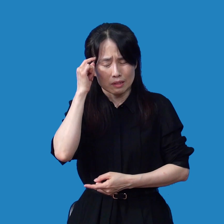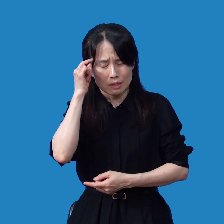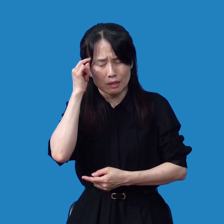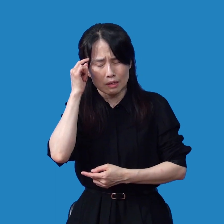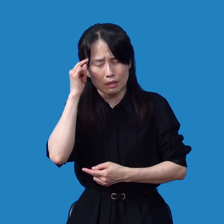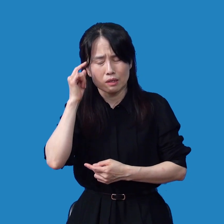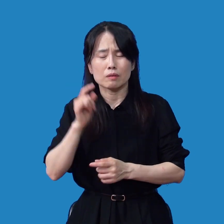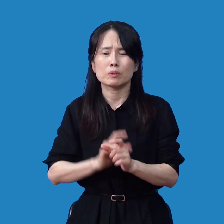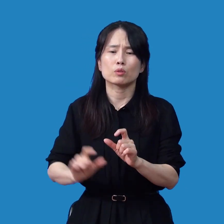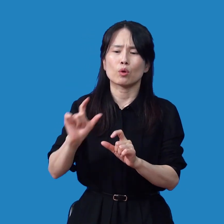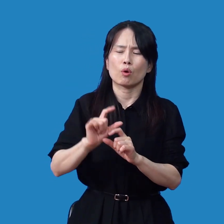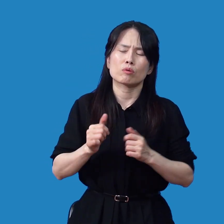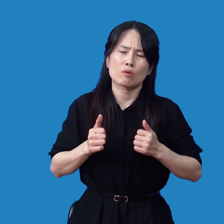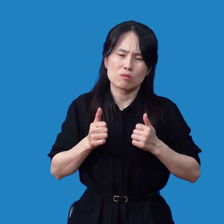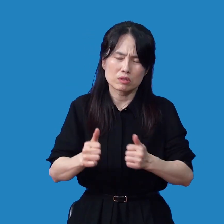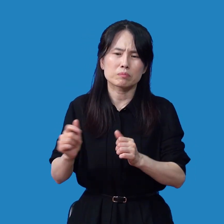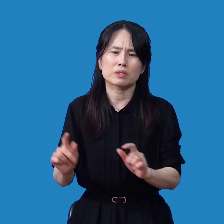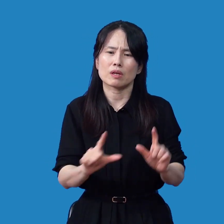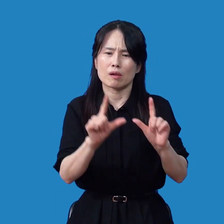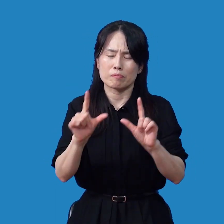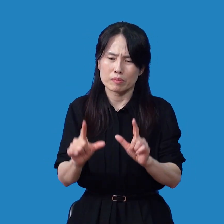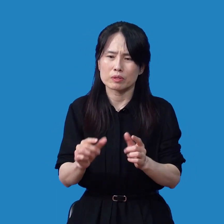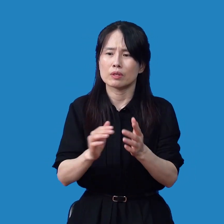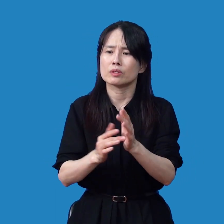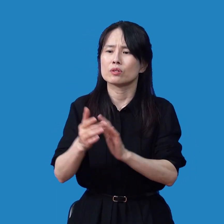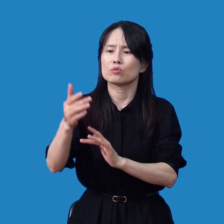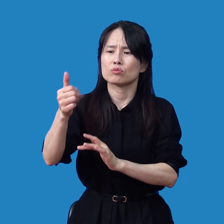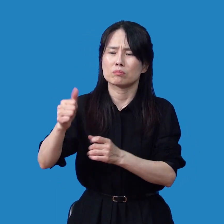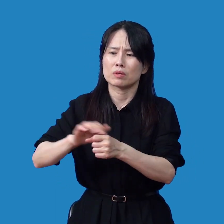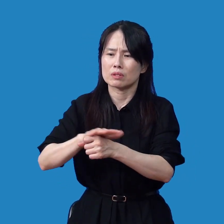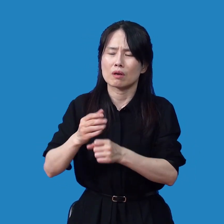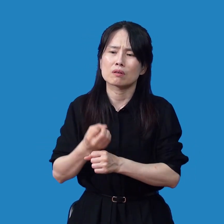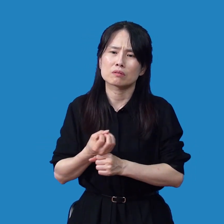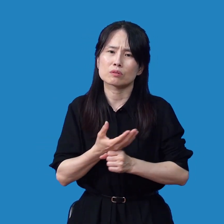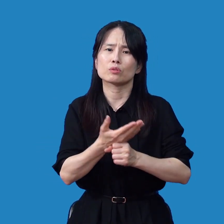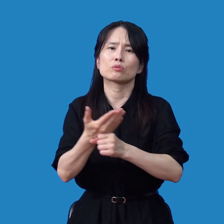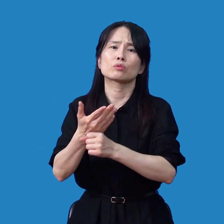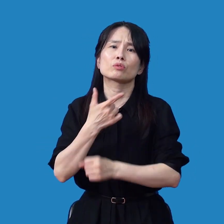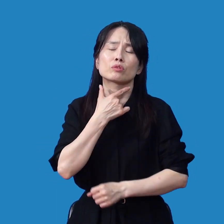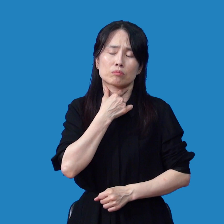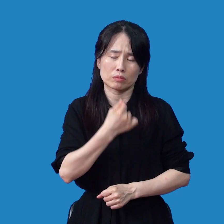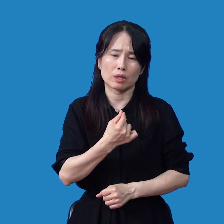열심히 살면서 다른 이들에게 예수님의 사랑을 전하고 싶다.